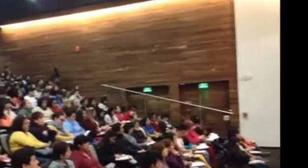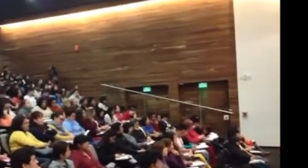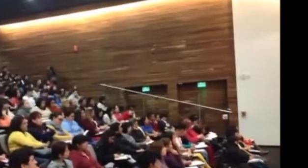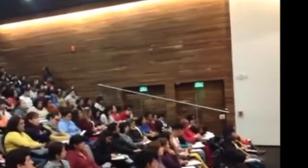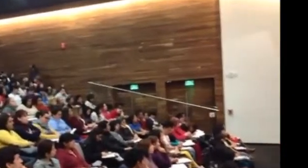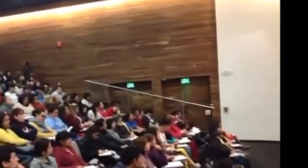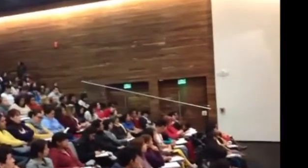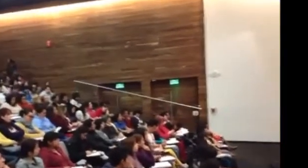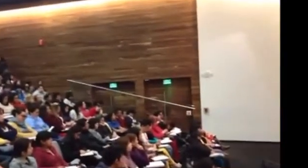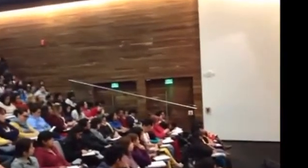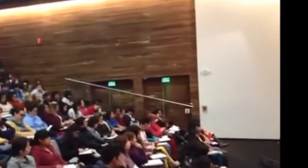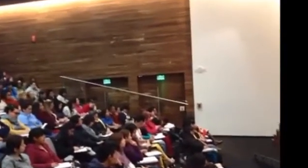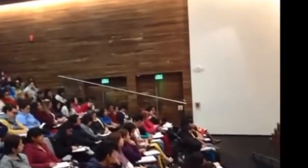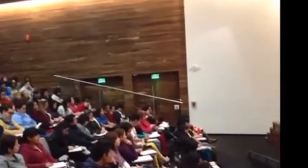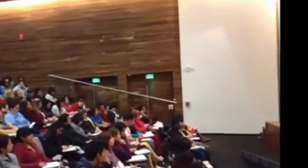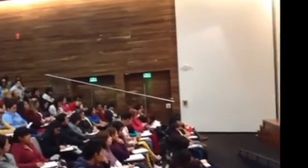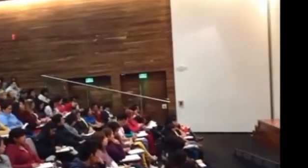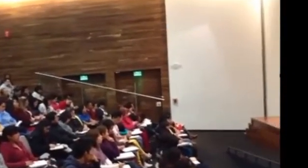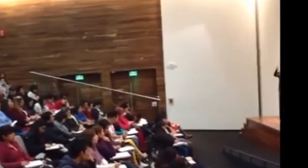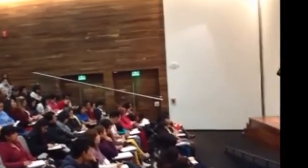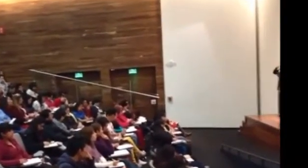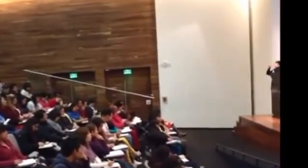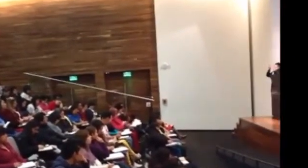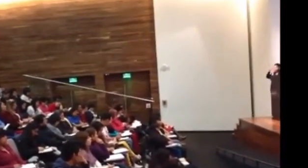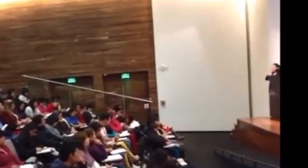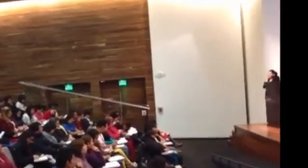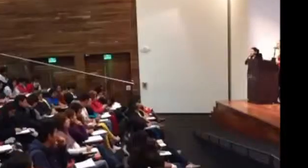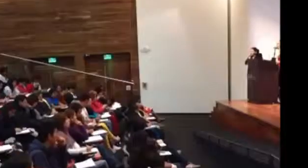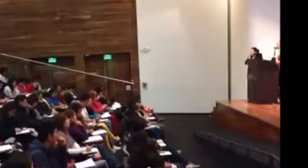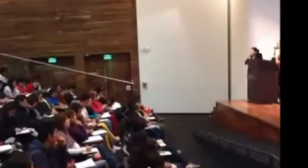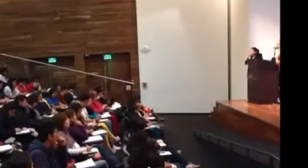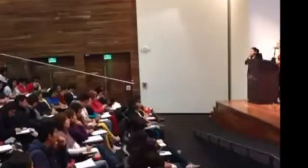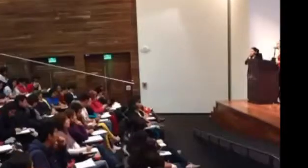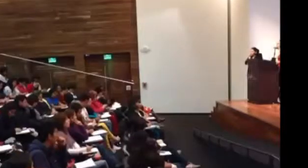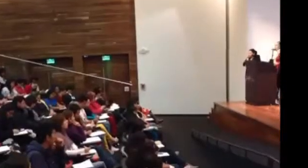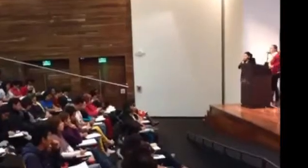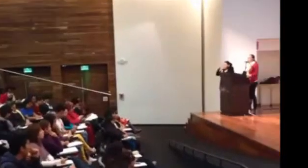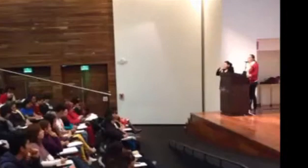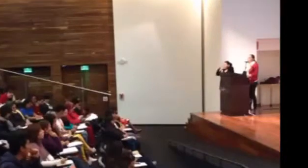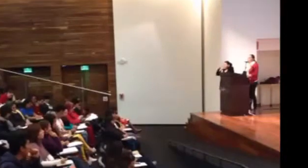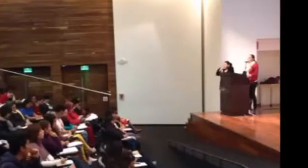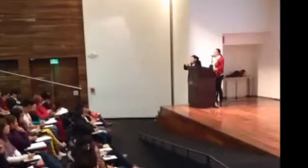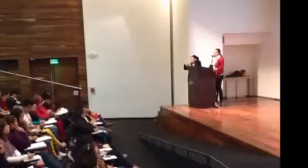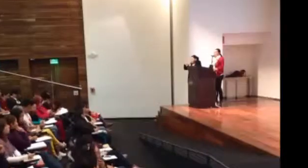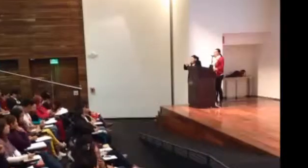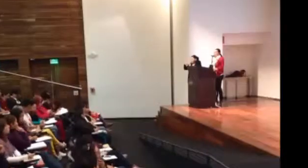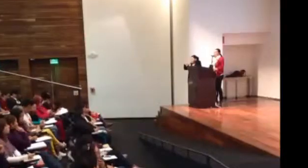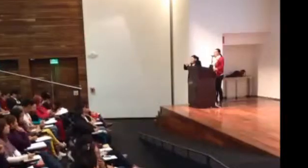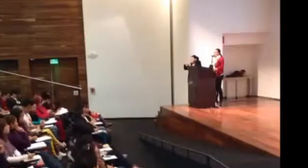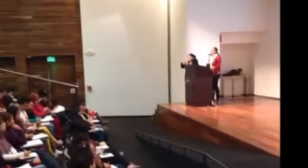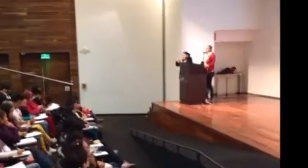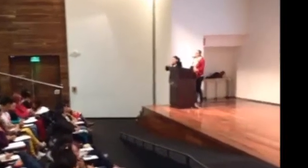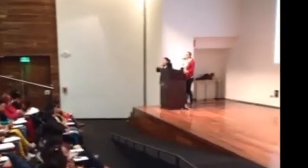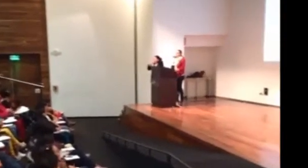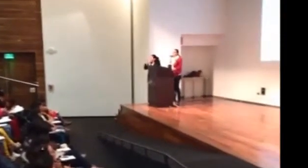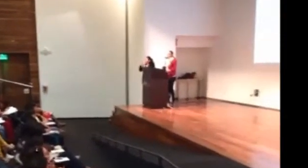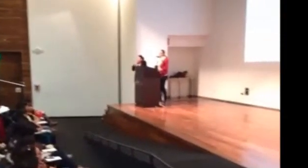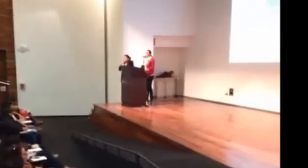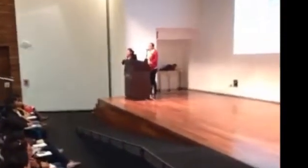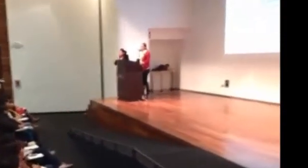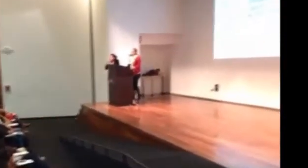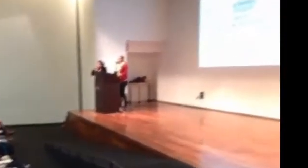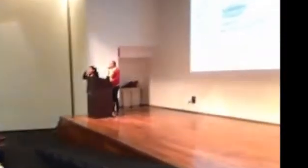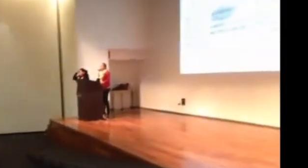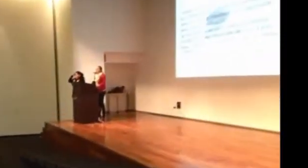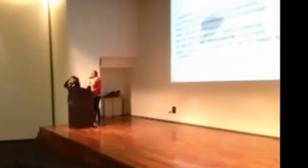regular y también es importante mencionar que los niños con TDAH tampoco tienen un